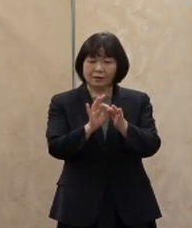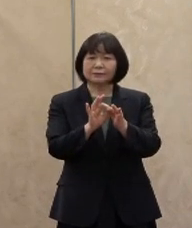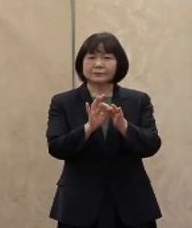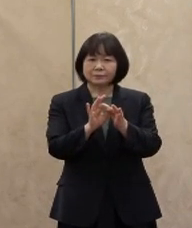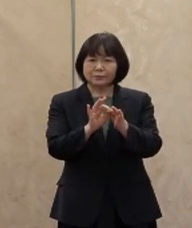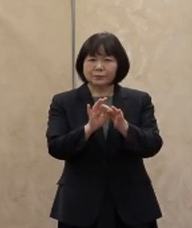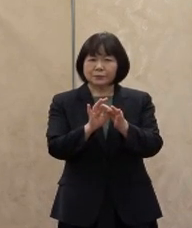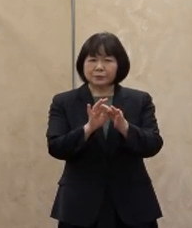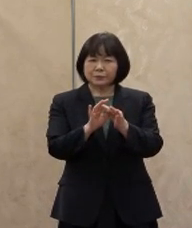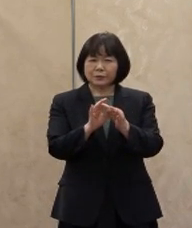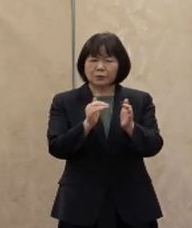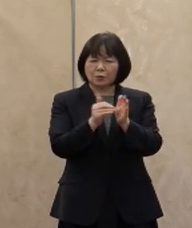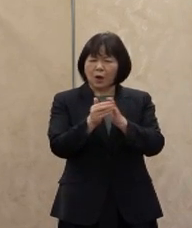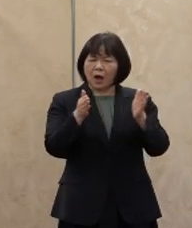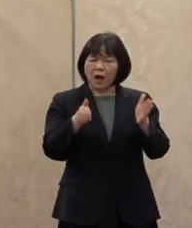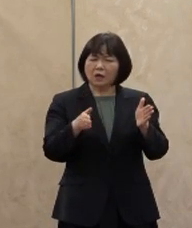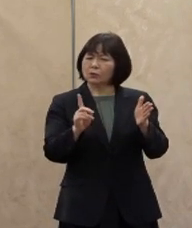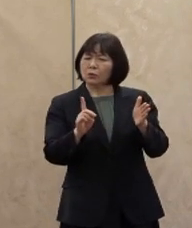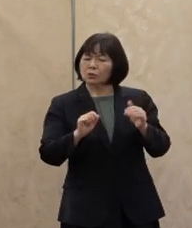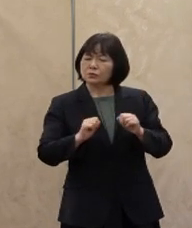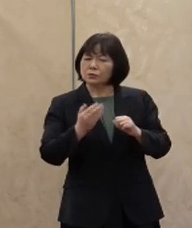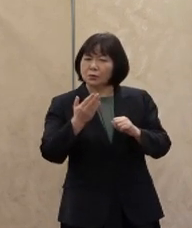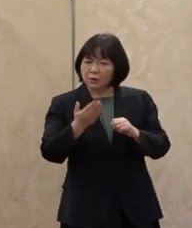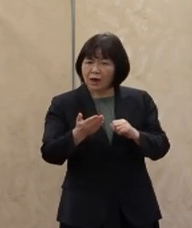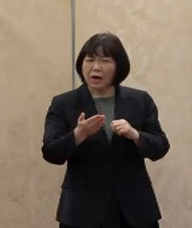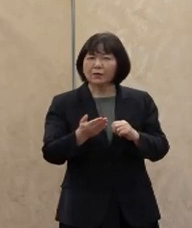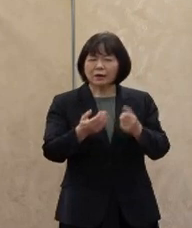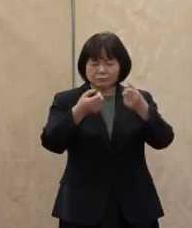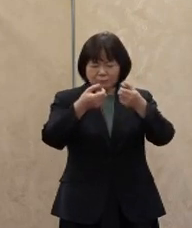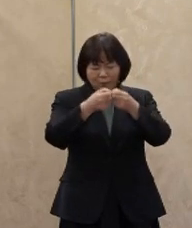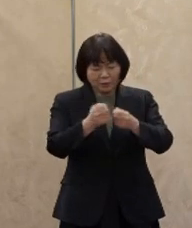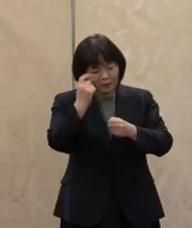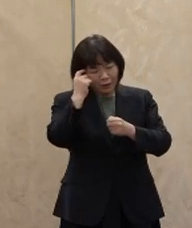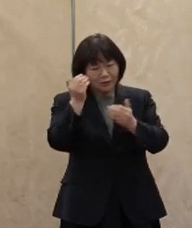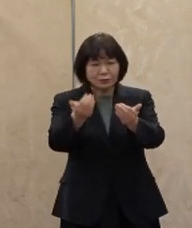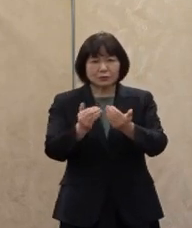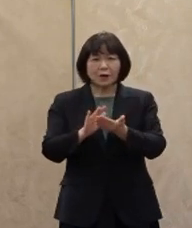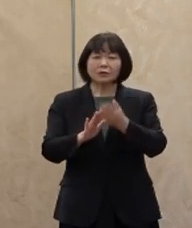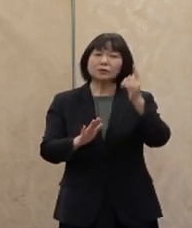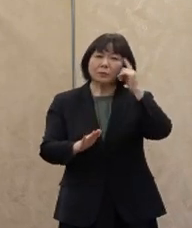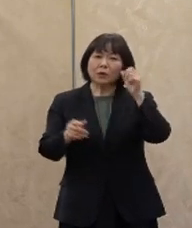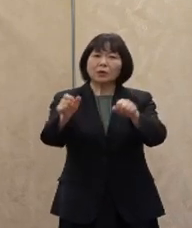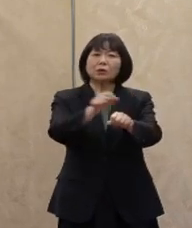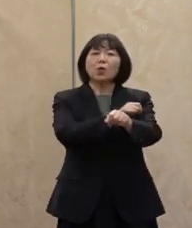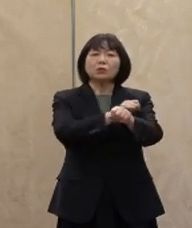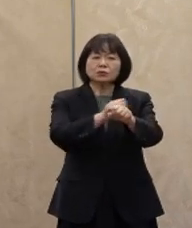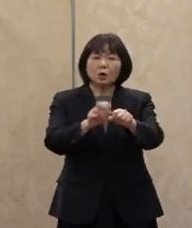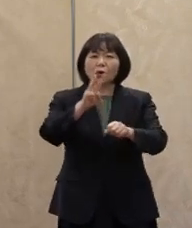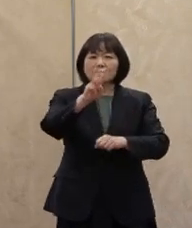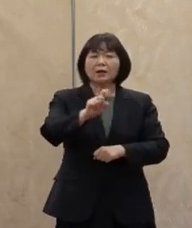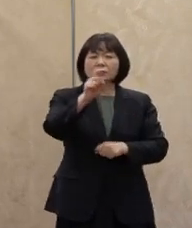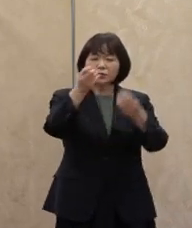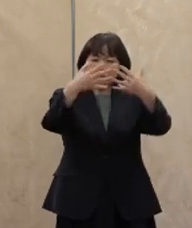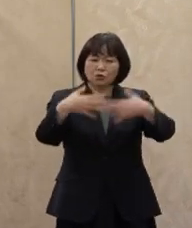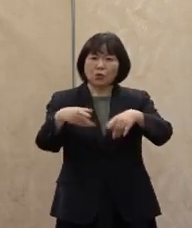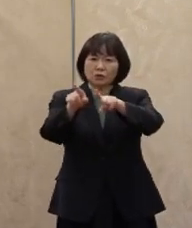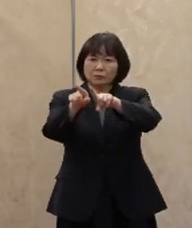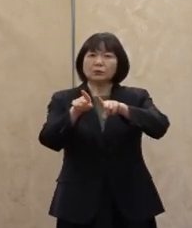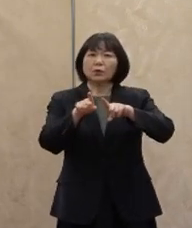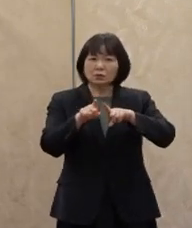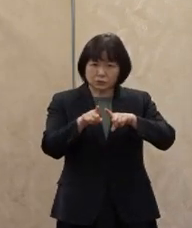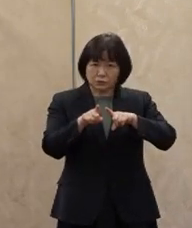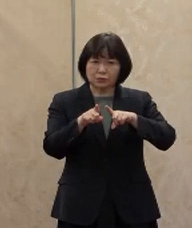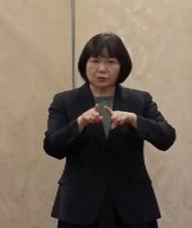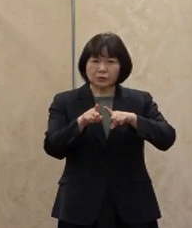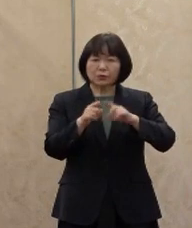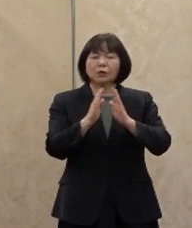についてその範囲をどこにするのかというのはちょっと精査する必要があると思いますが、特措法31条に基づく要